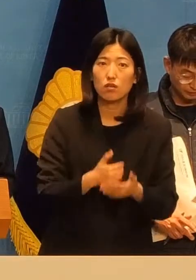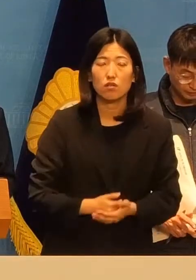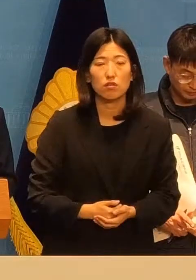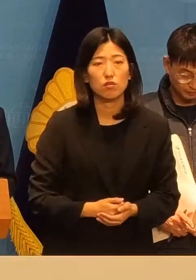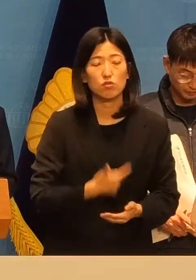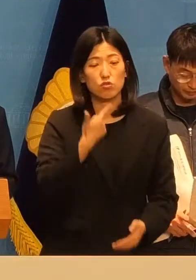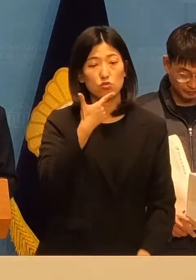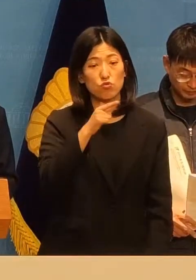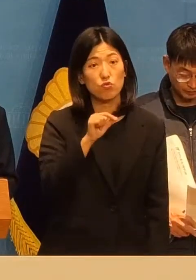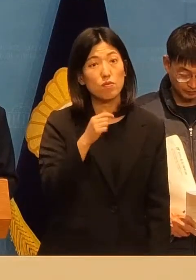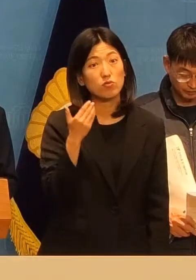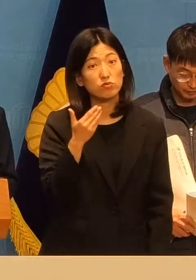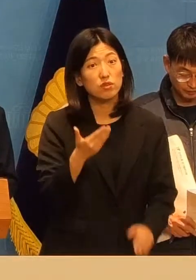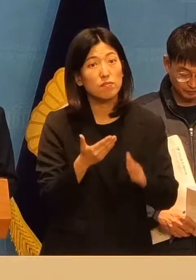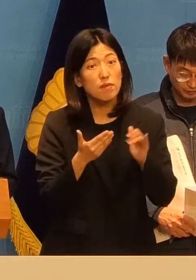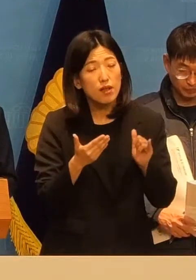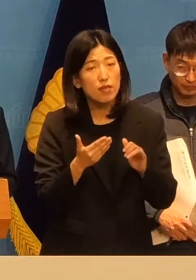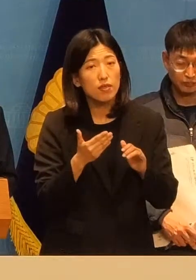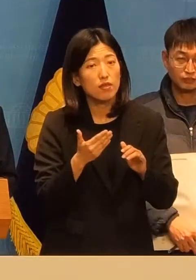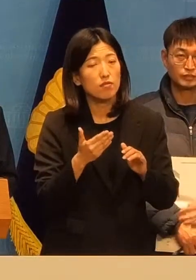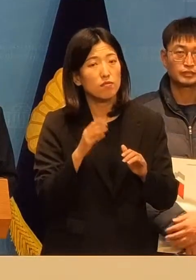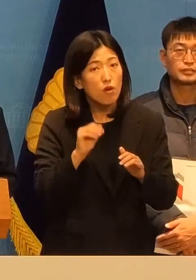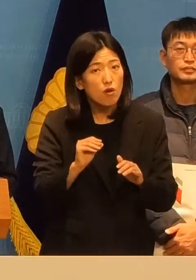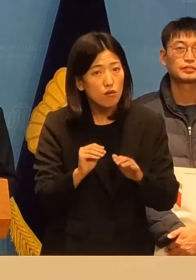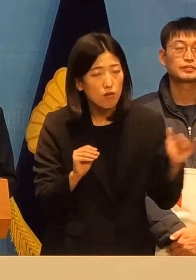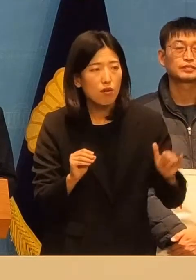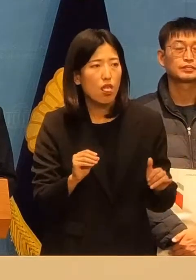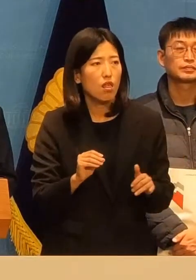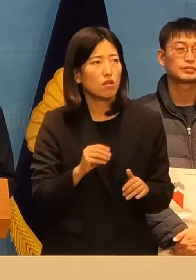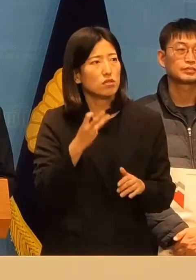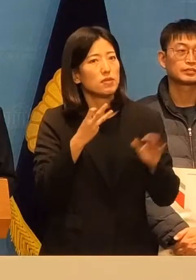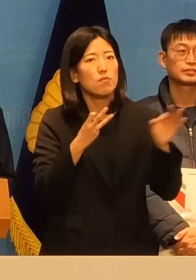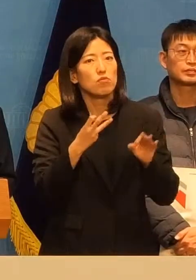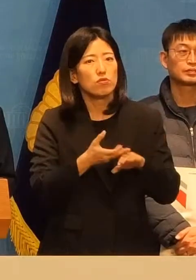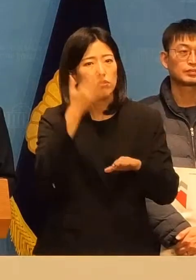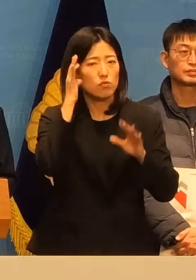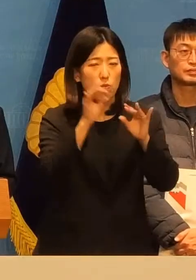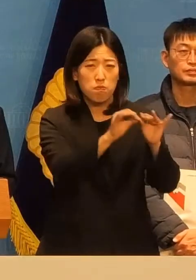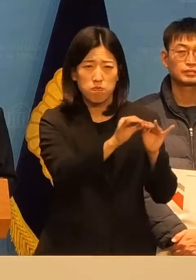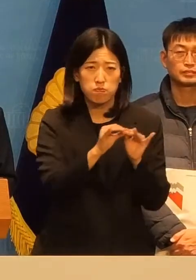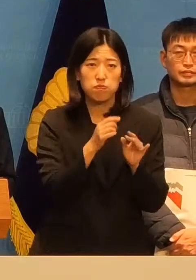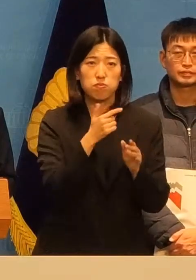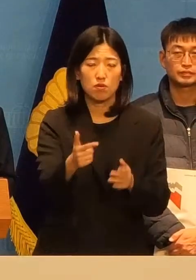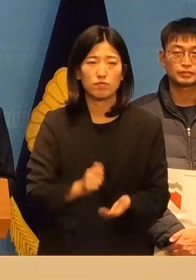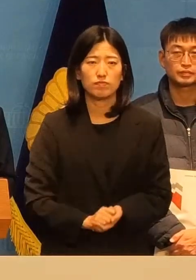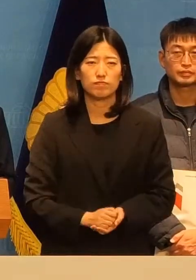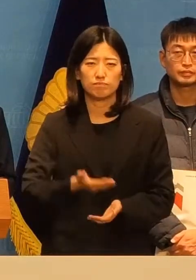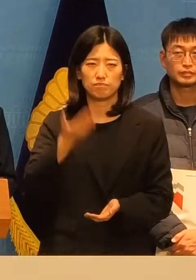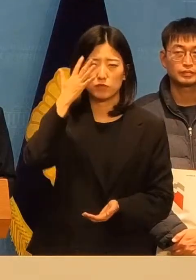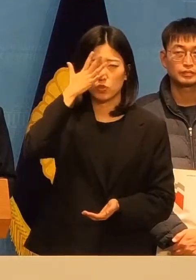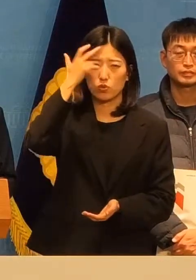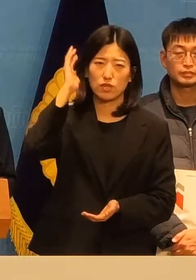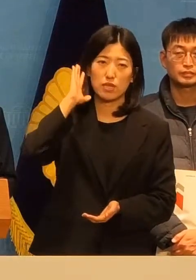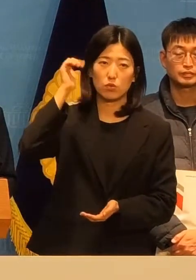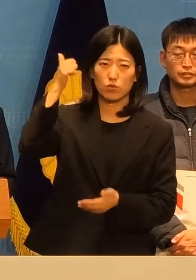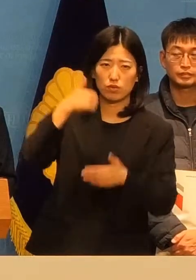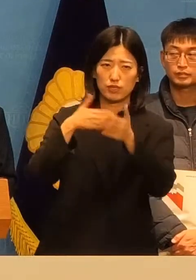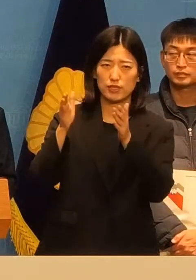65,094명의 시군민들이 서명에 참여하셨고 지난 11월 28일 용산 대통령실에 전달한 바